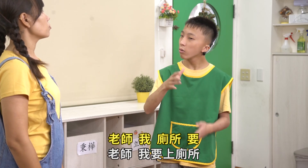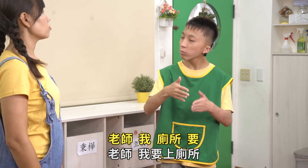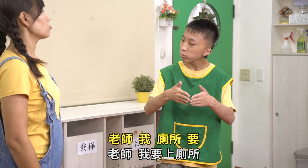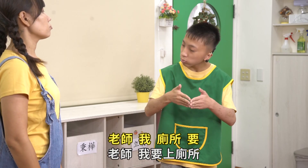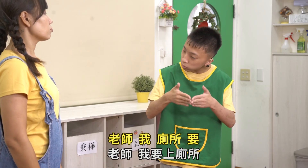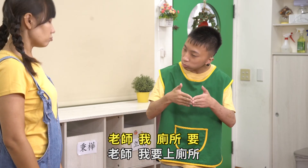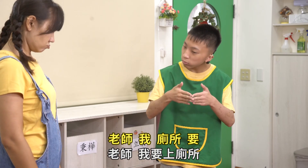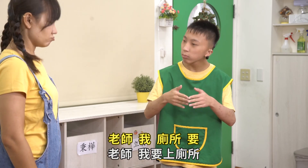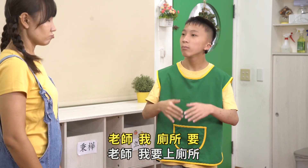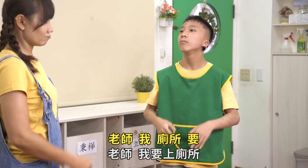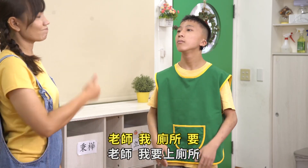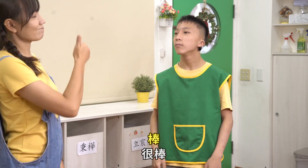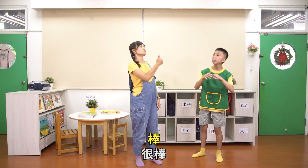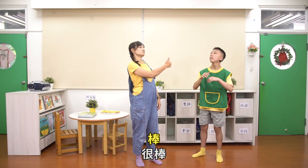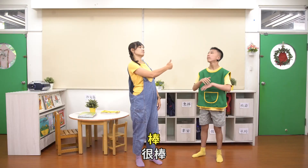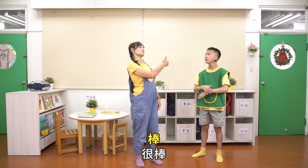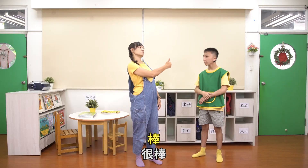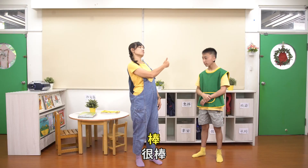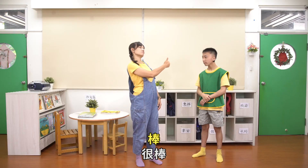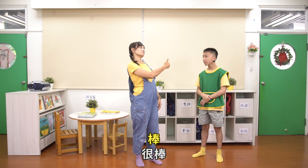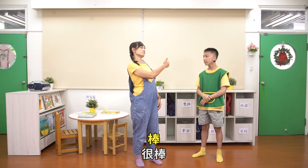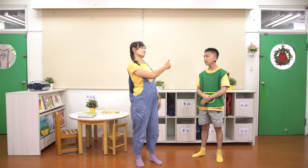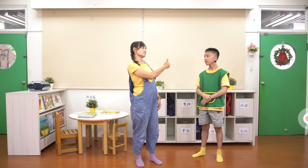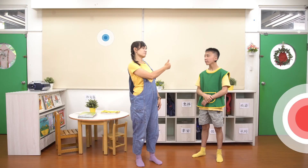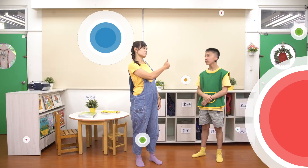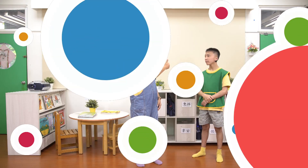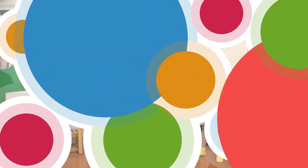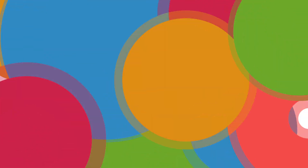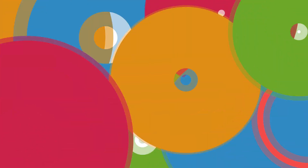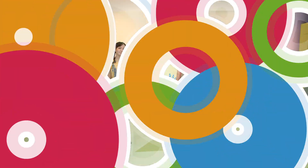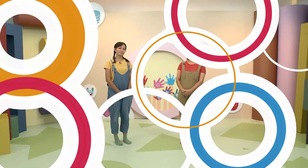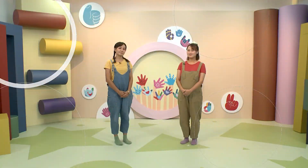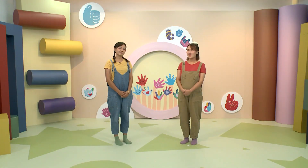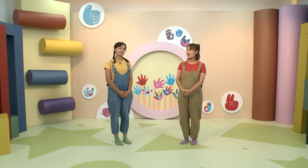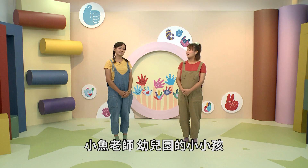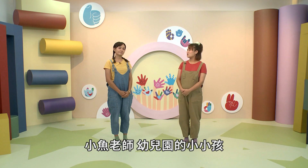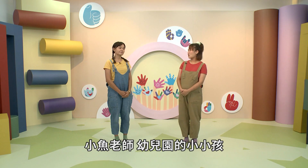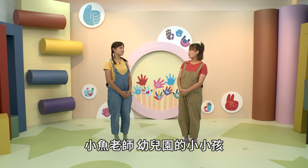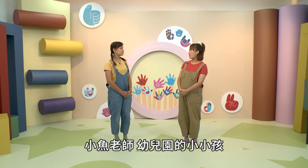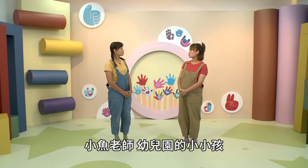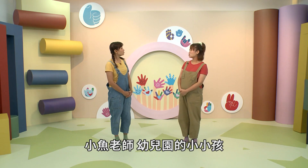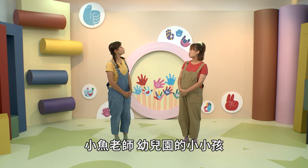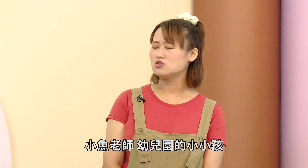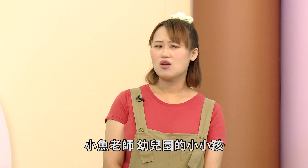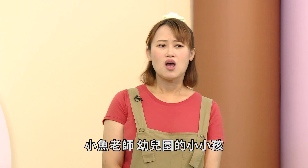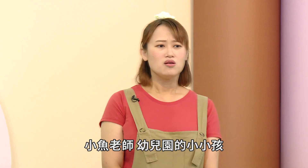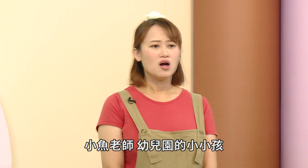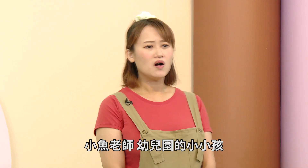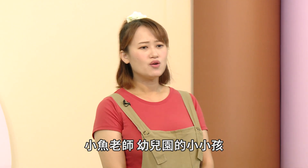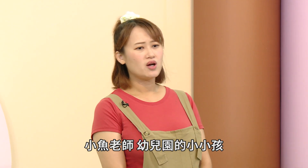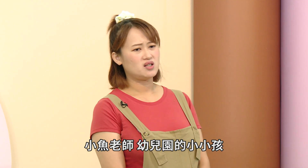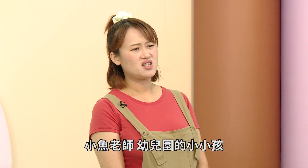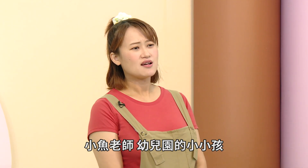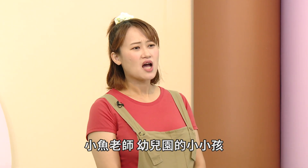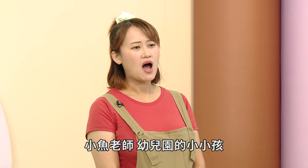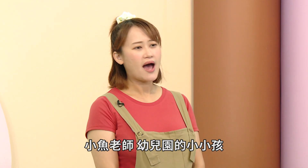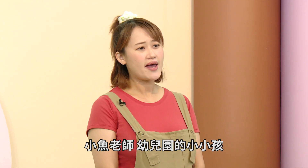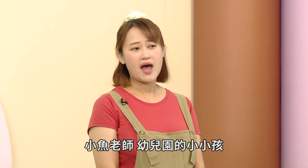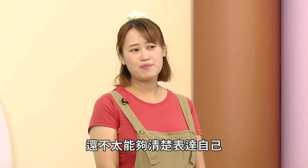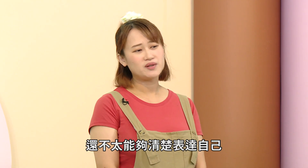上厕所。 嗯，很棒。 小鱼老师，幼儿园的小小孩还不太